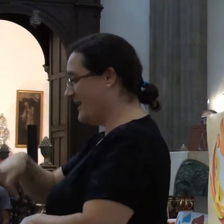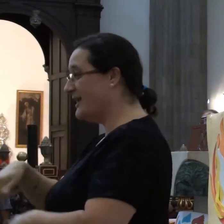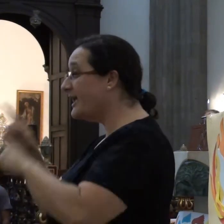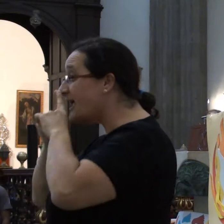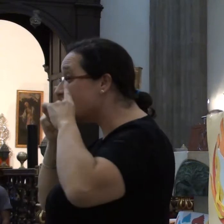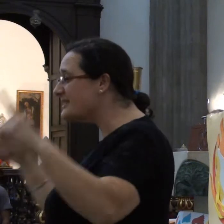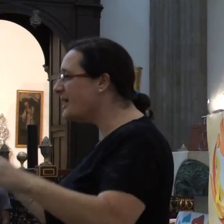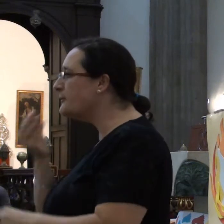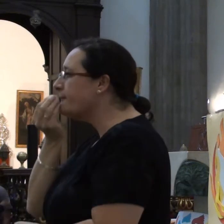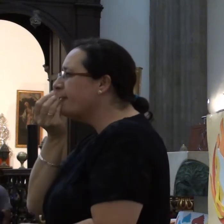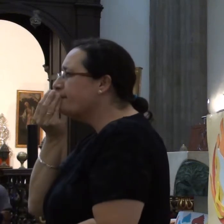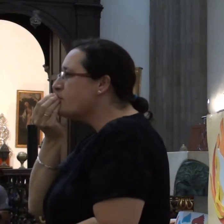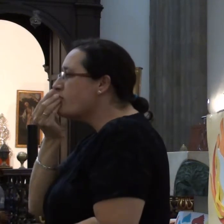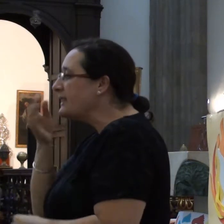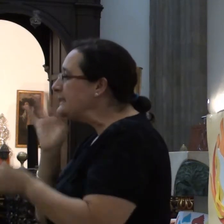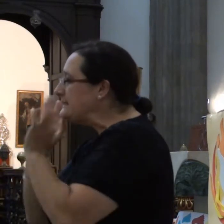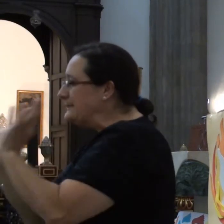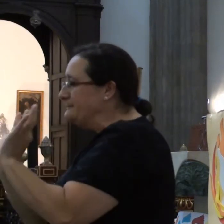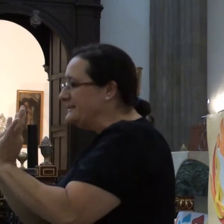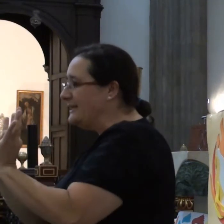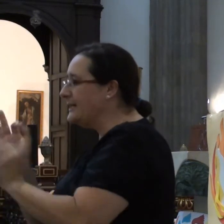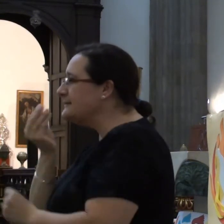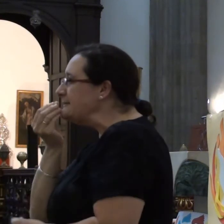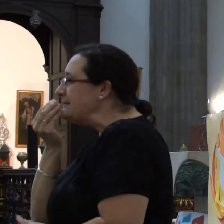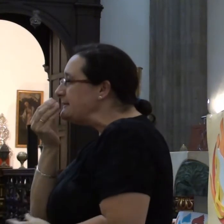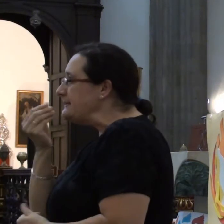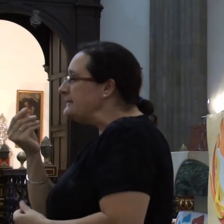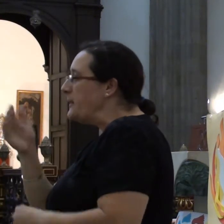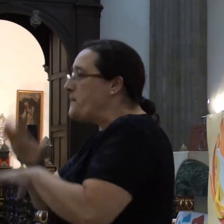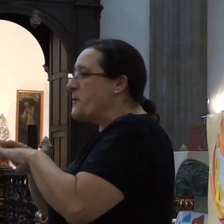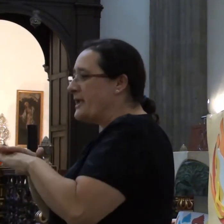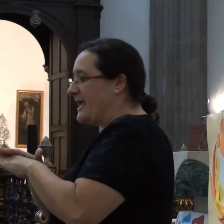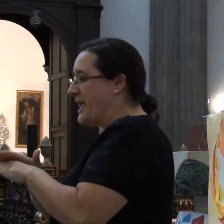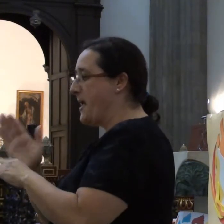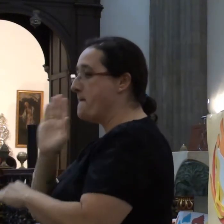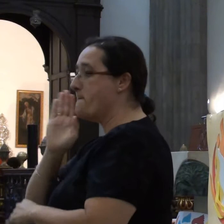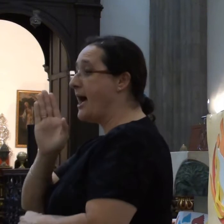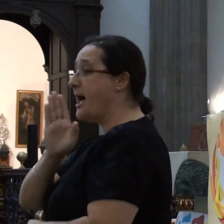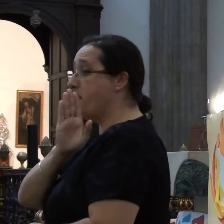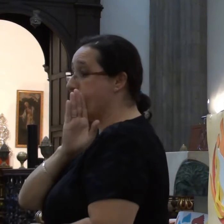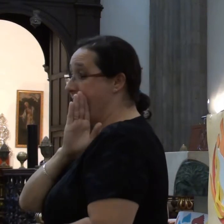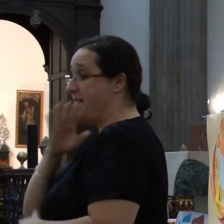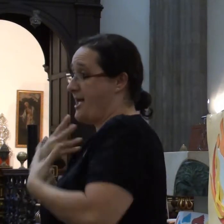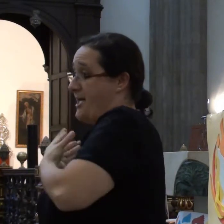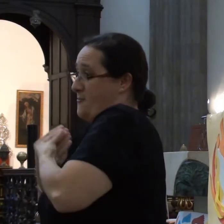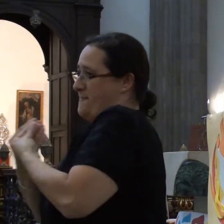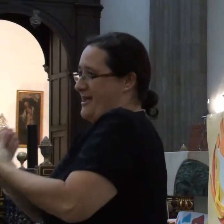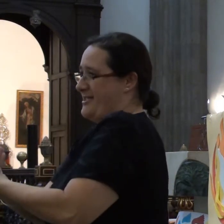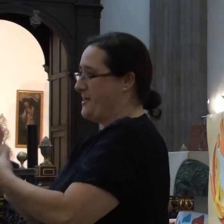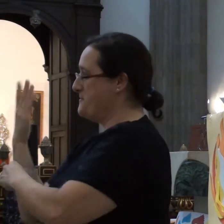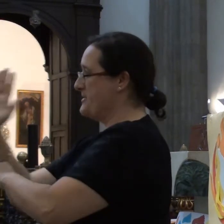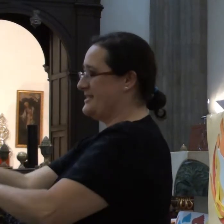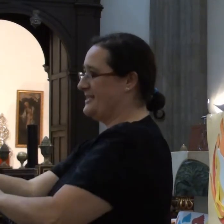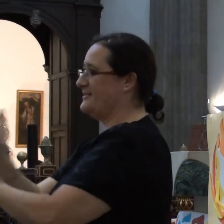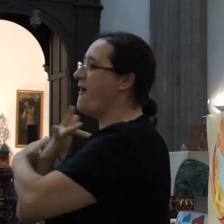tiene un sabor rico es el sabor de la presencia de nuestra madre que nos acompaña la